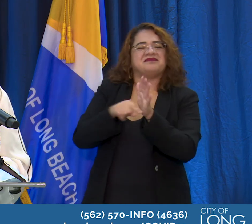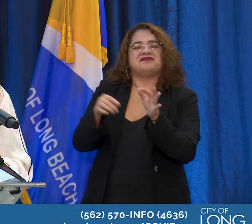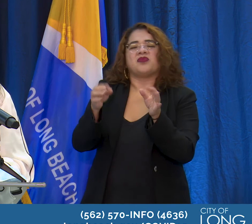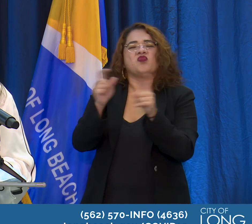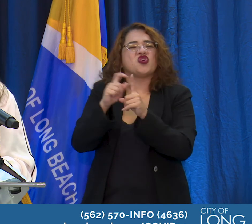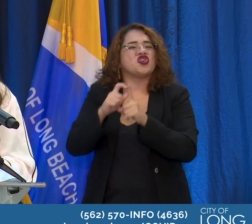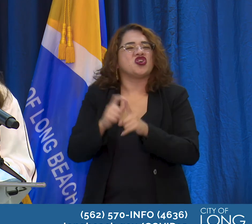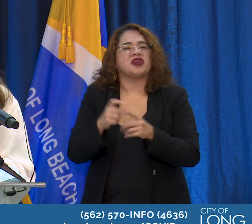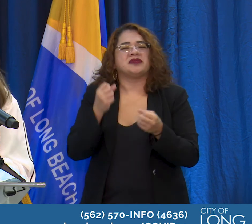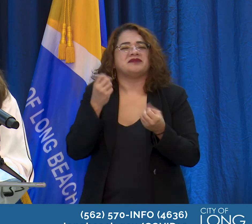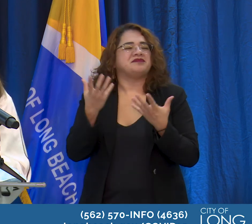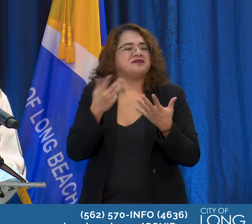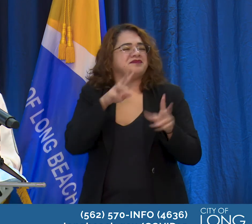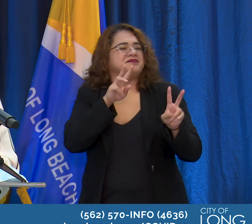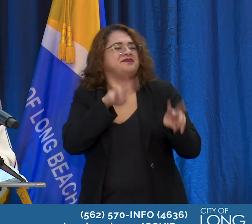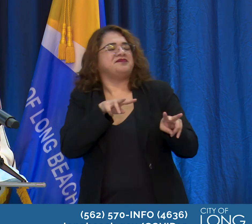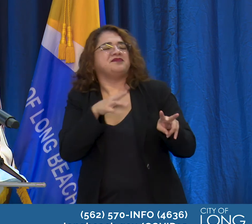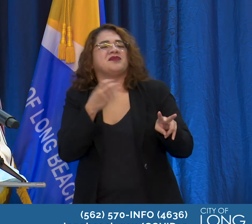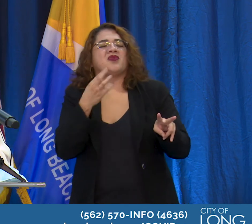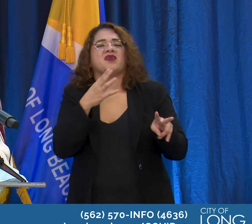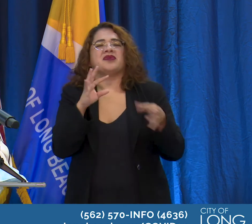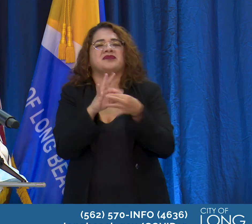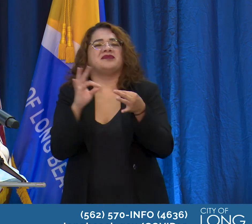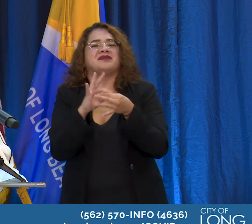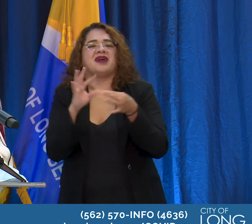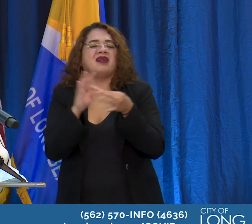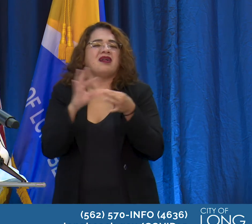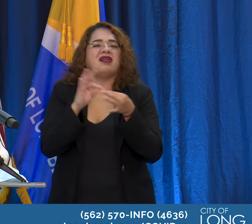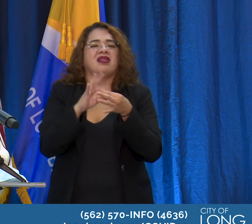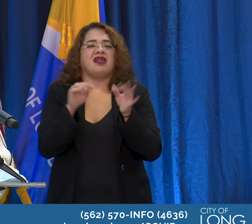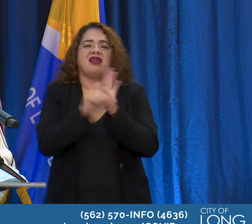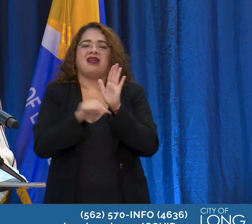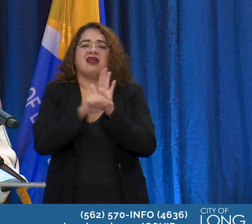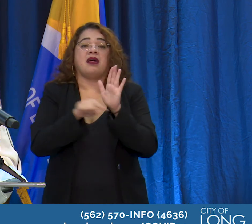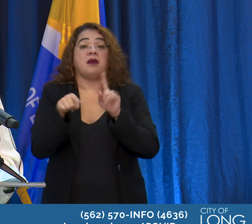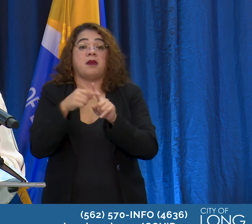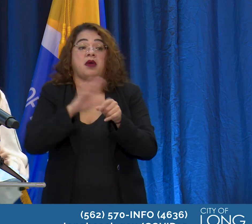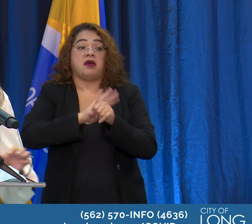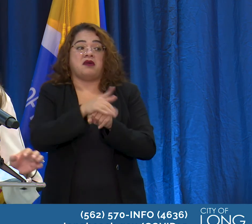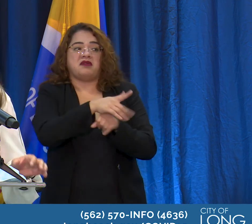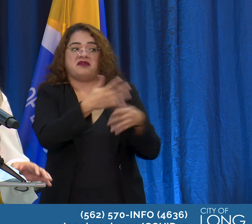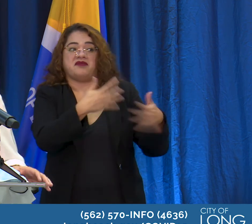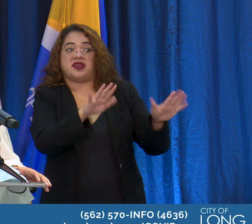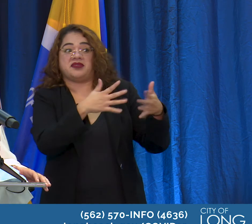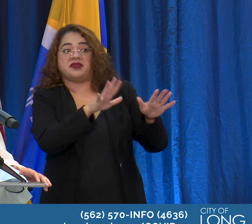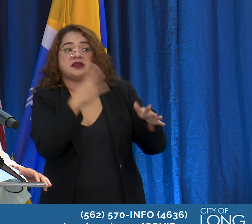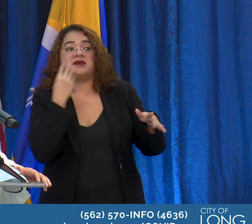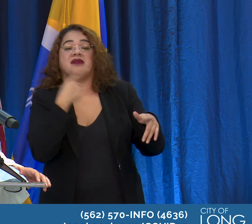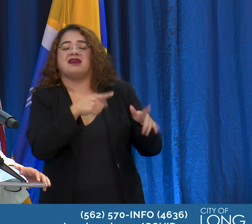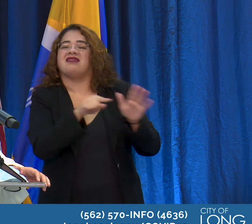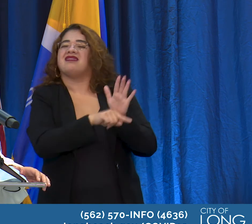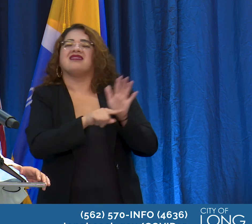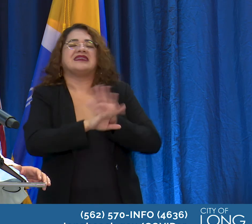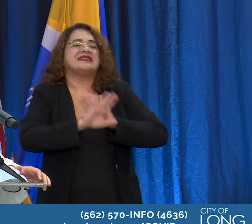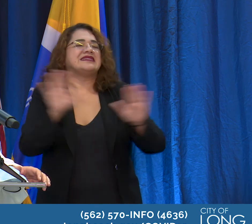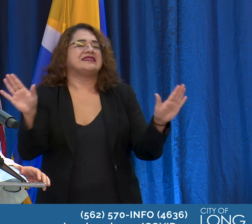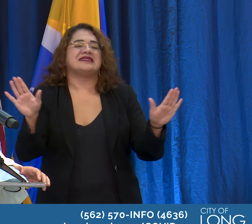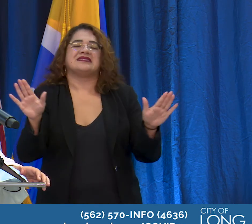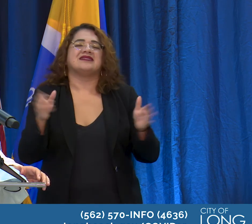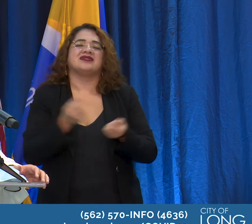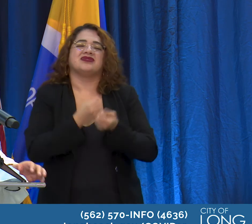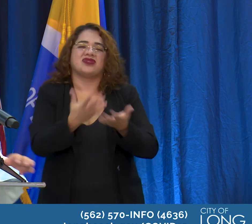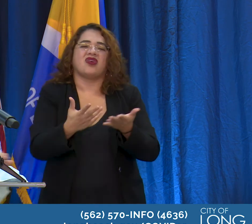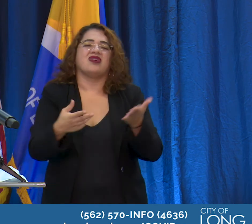precisa sobre cómo se propaga el virus. También hablar en contra de las conductas